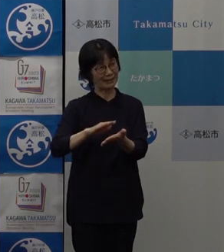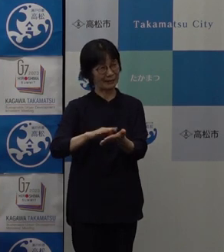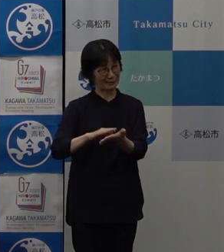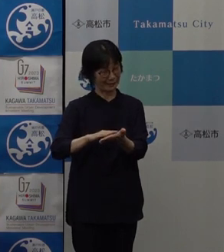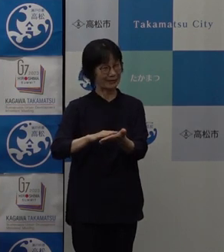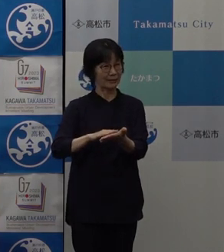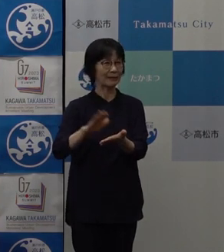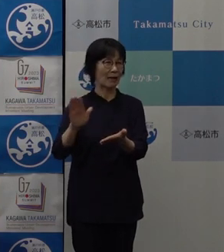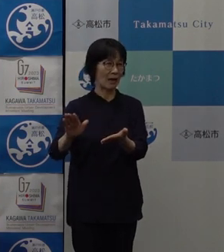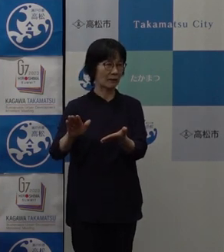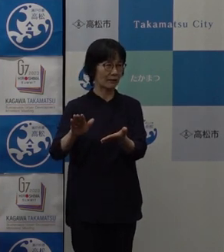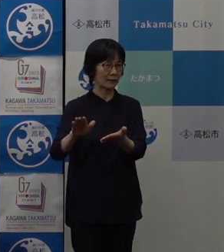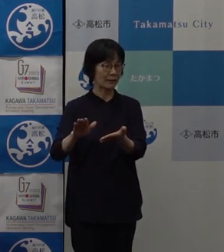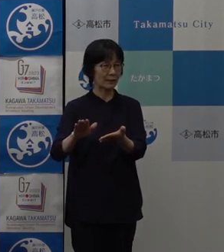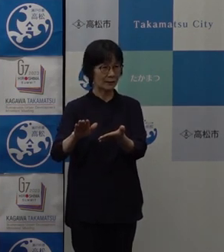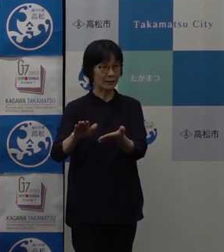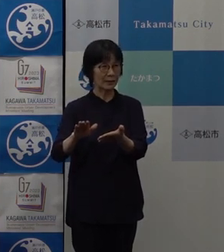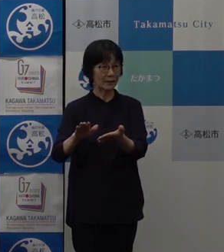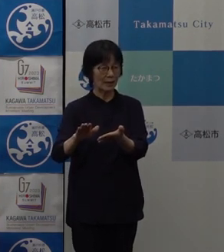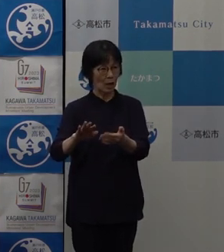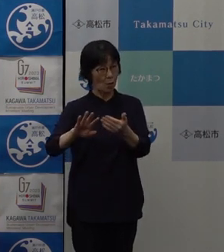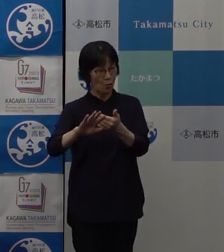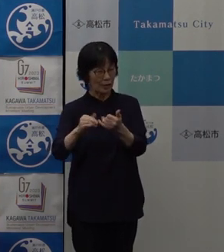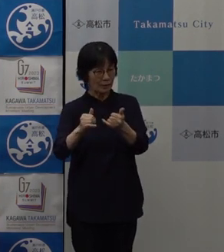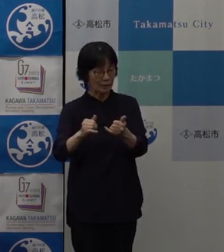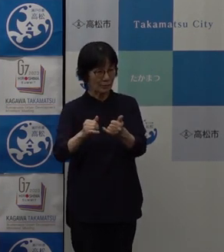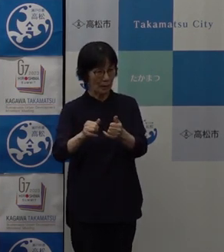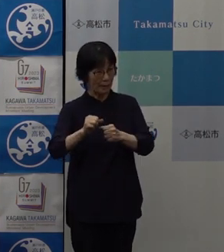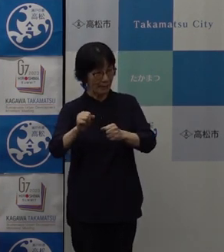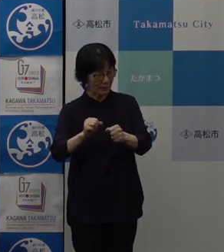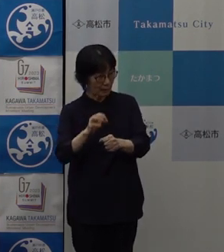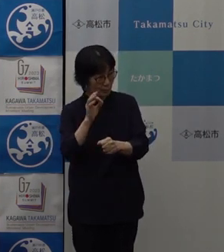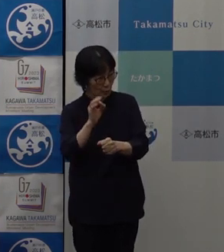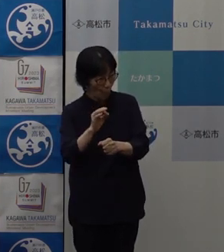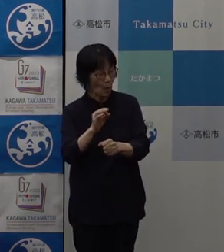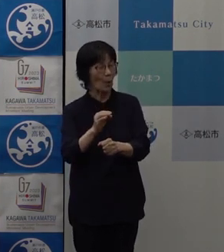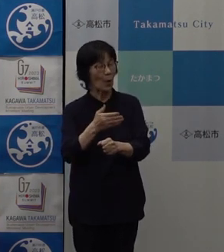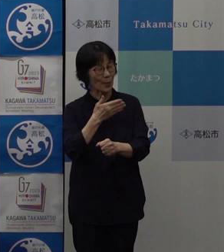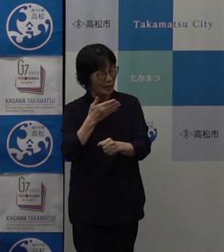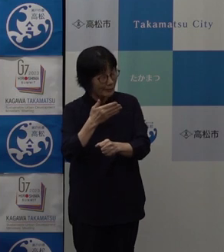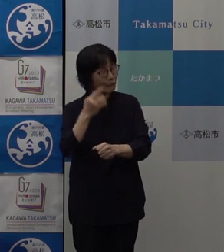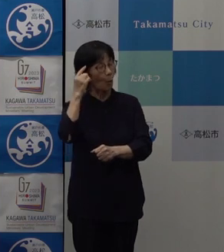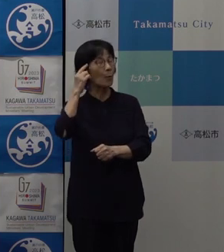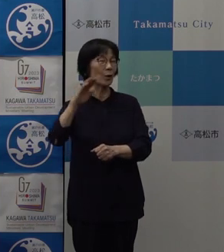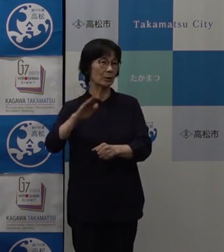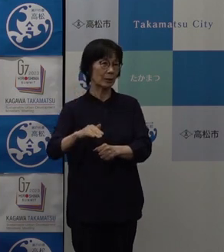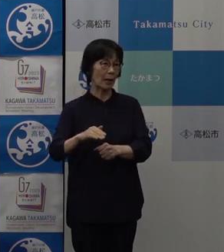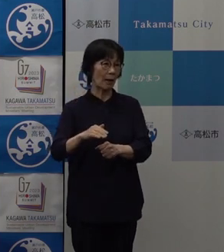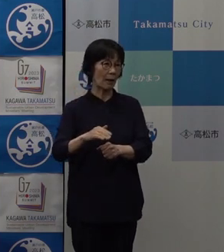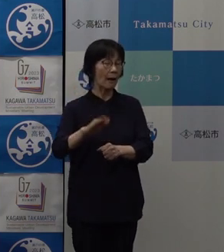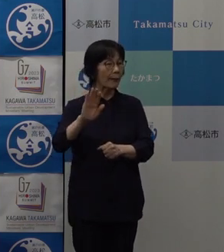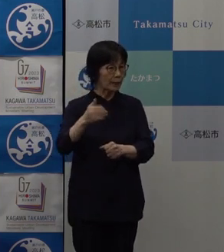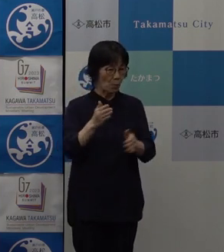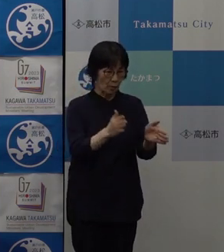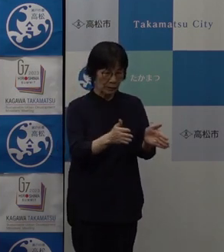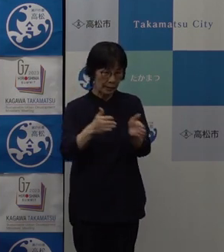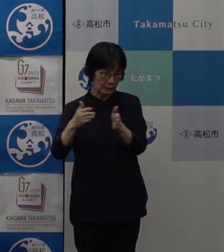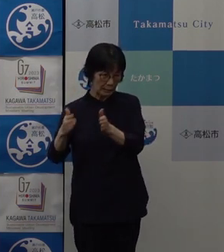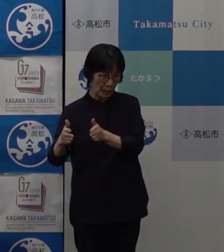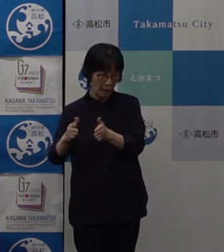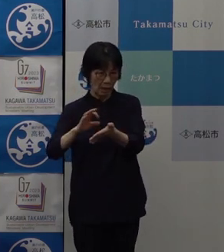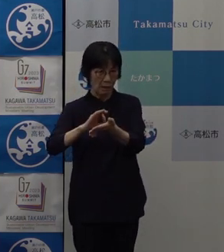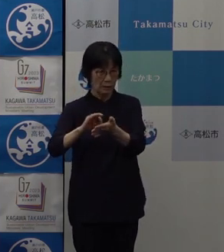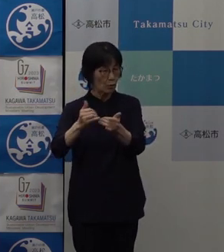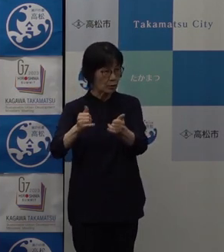か、まあ、他の人がやってるのを見ながら思ったところでございますけれども、 まあ、ただ一方で利用者が入力した情